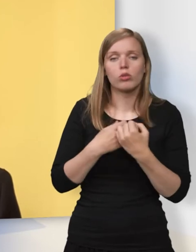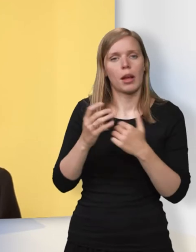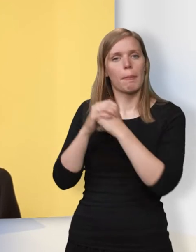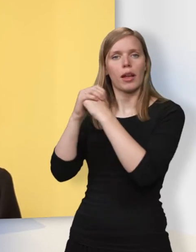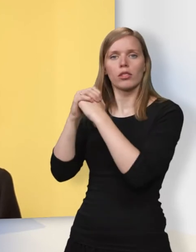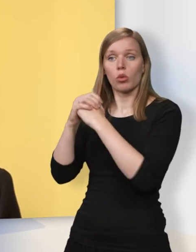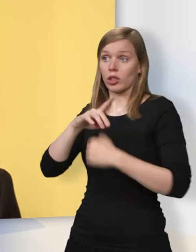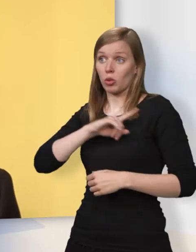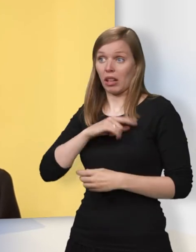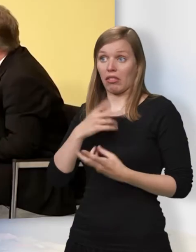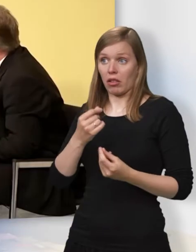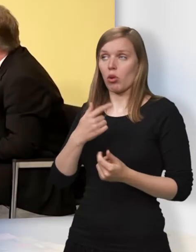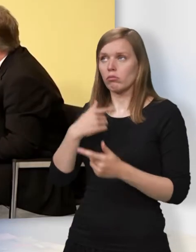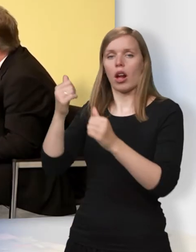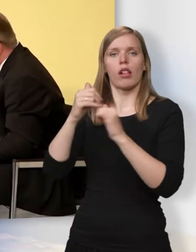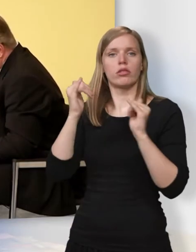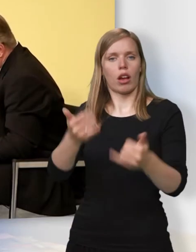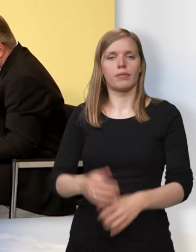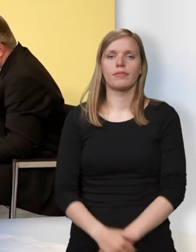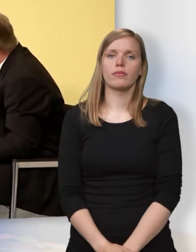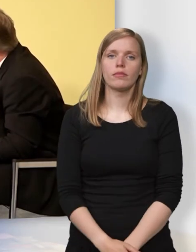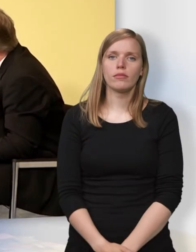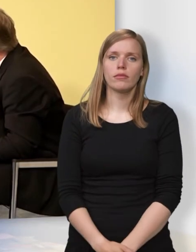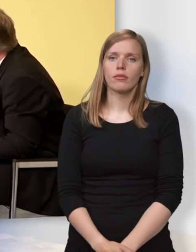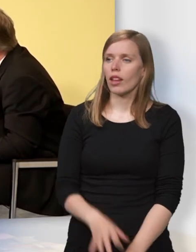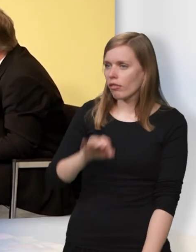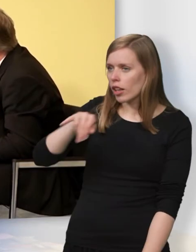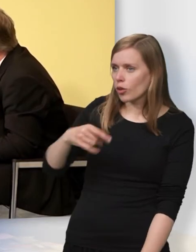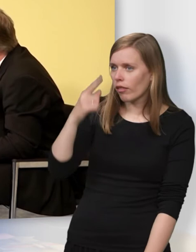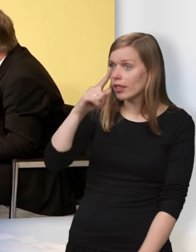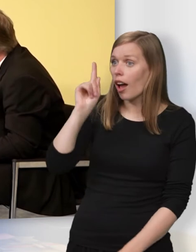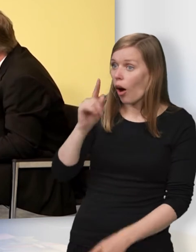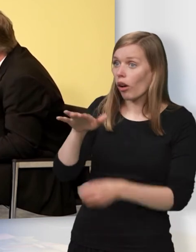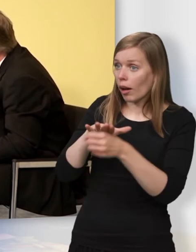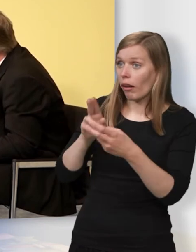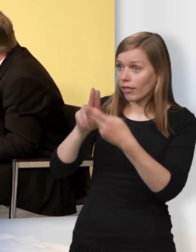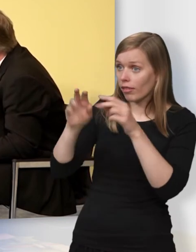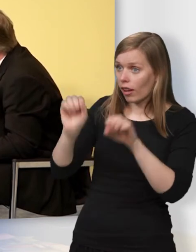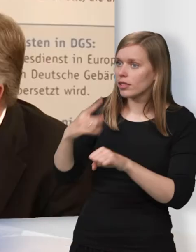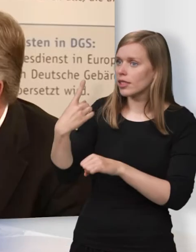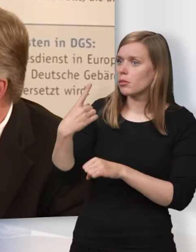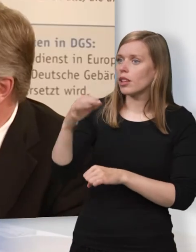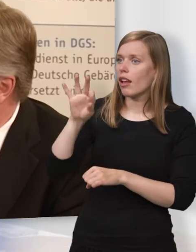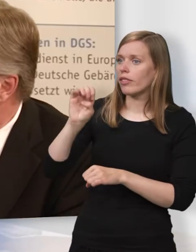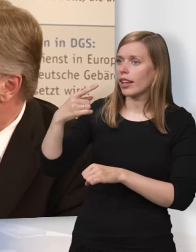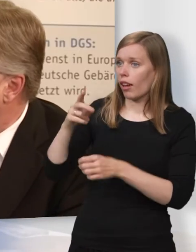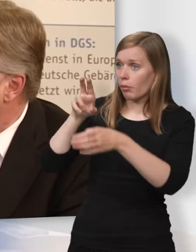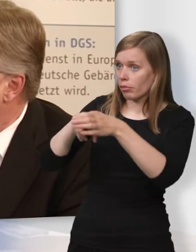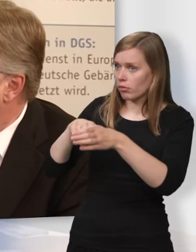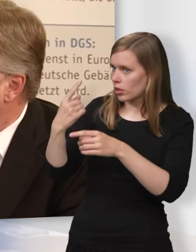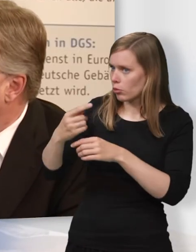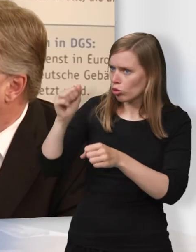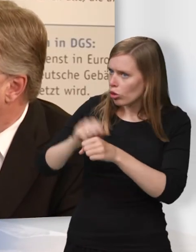das Gefühl, mir hilft. Mhm. Man kann Frank-Jürgen Weise auch in der Gemeinde erleben. Sie gehören einer FEG an und sind da jeden